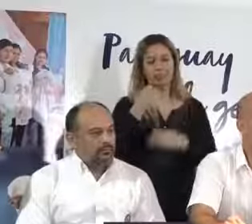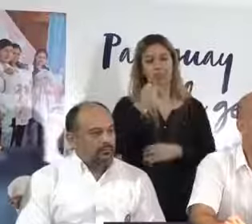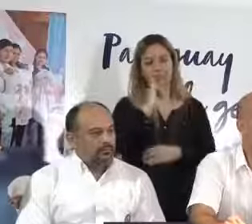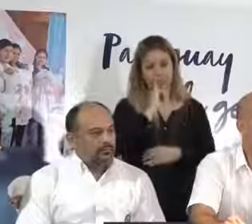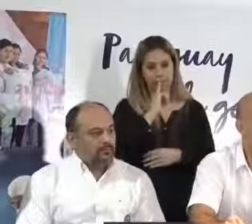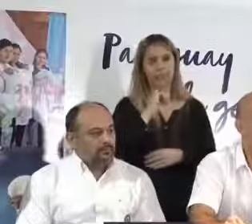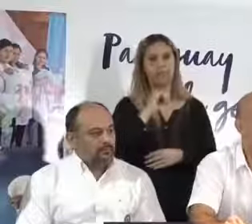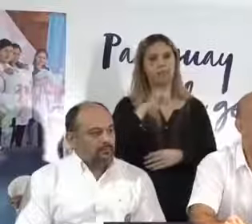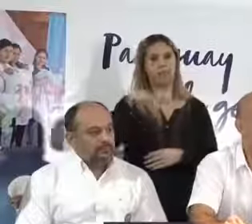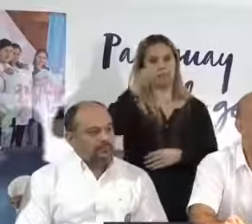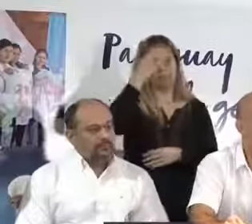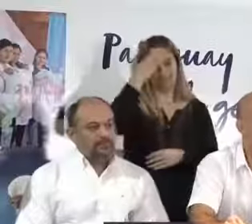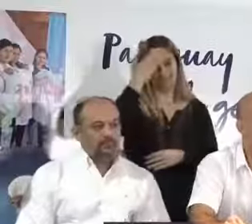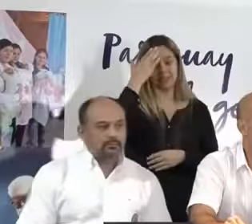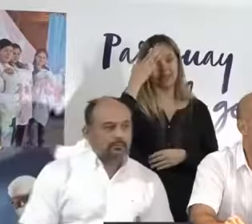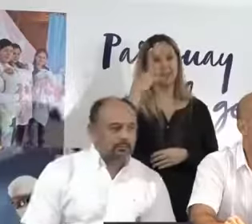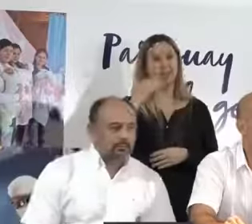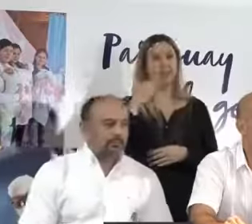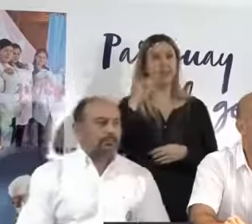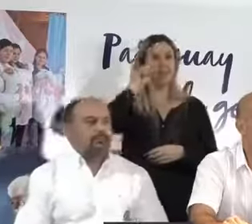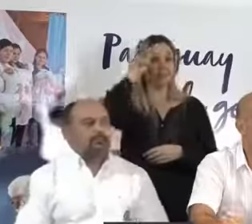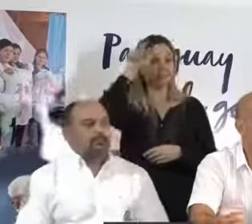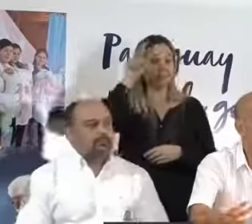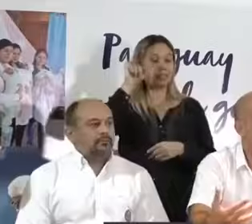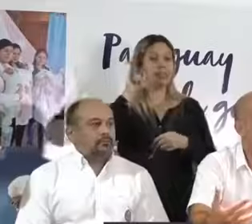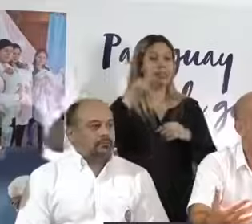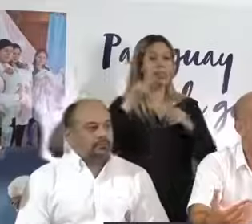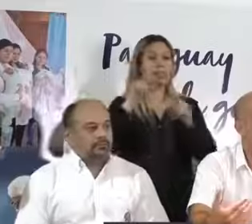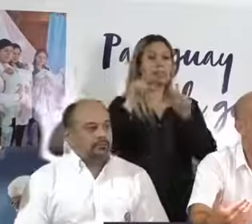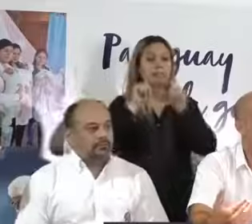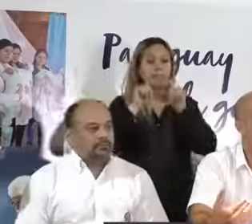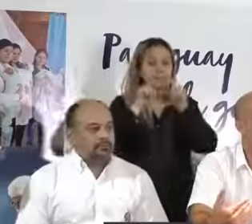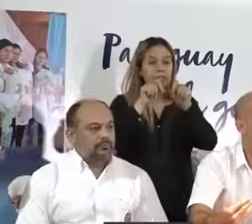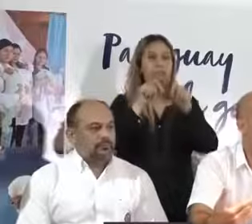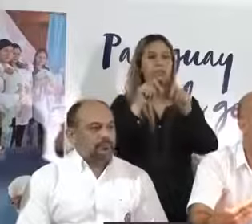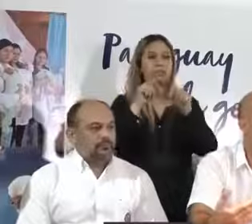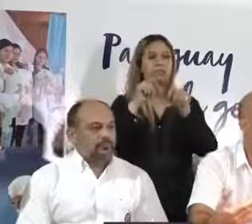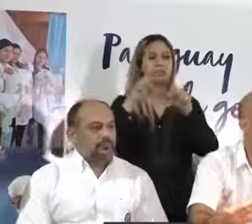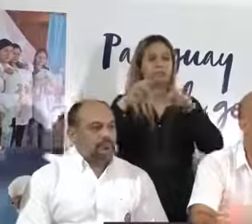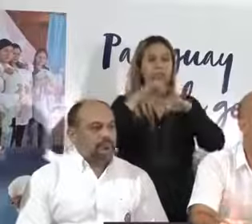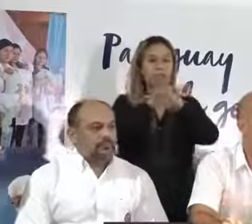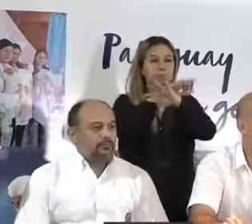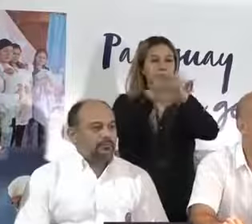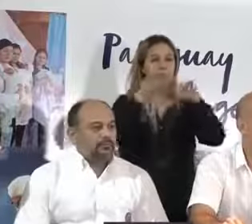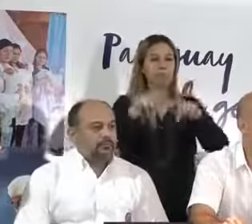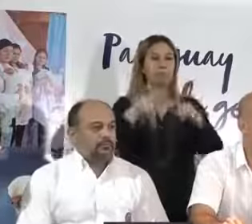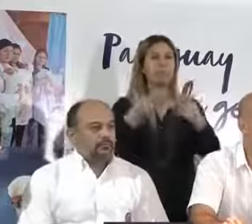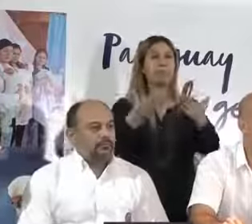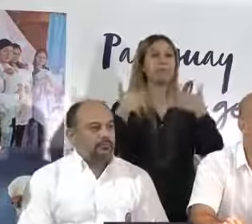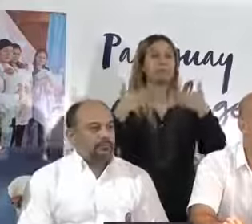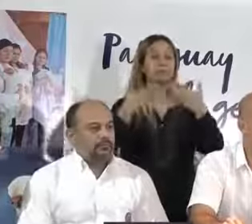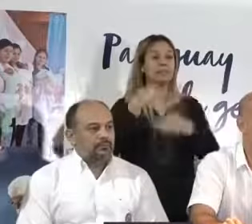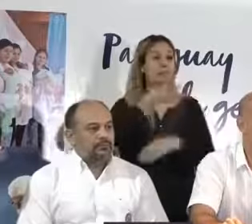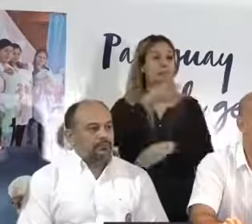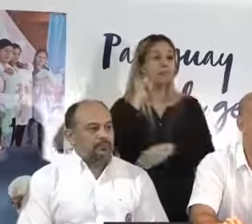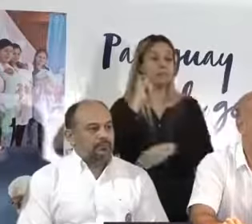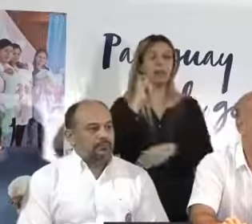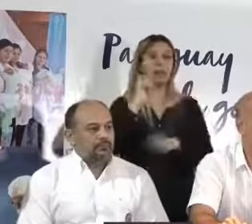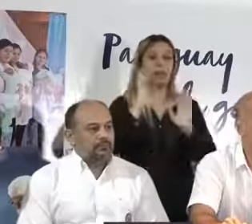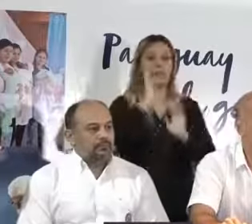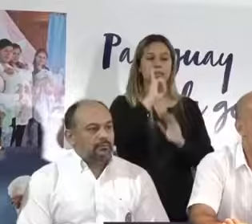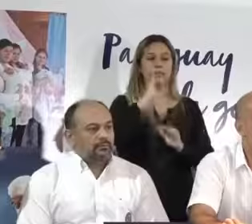frío favorece la circulación del virus, el calor en sí no representa un obstáculo insalvable para el virus.